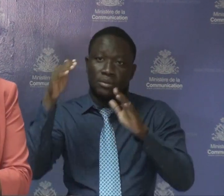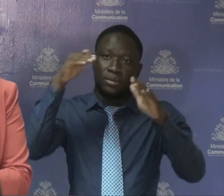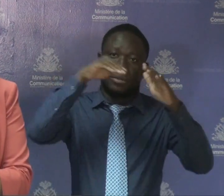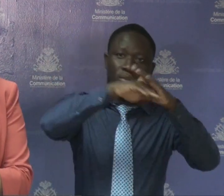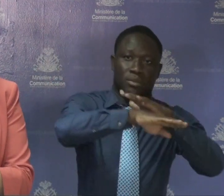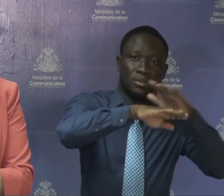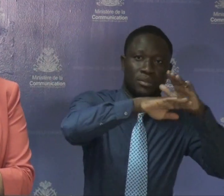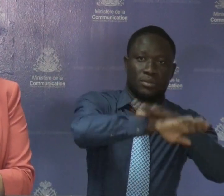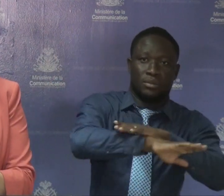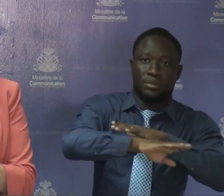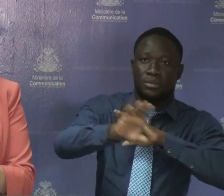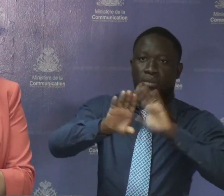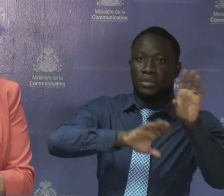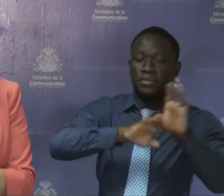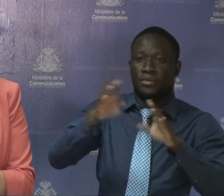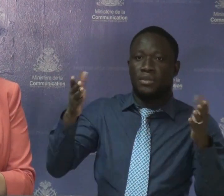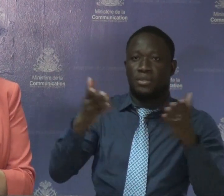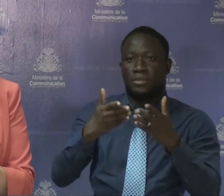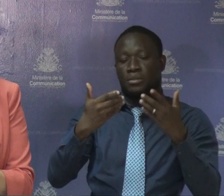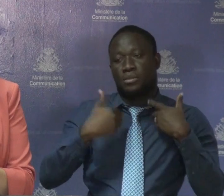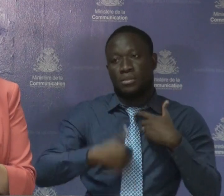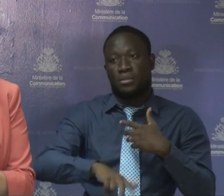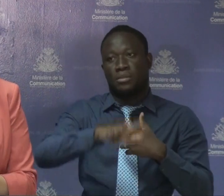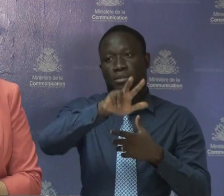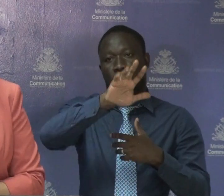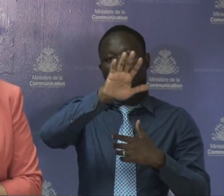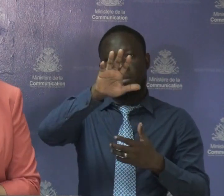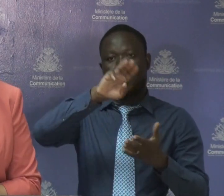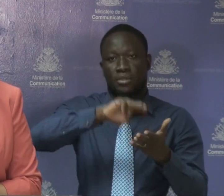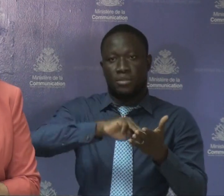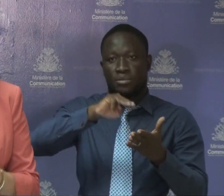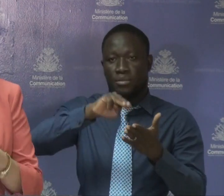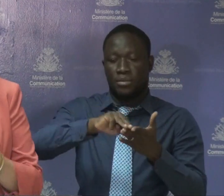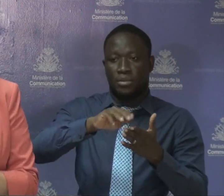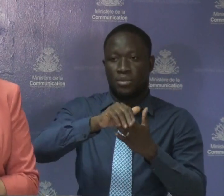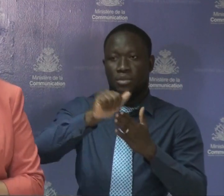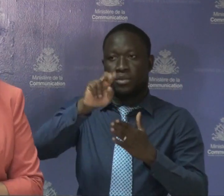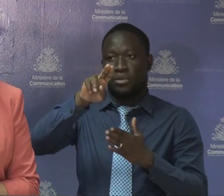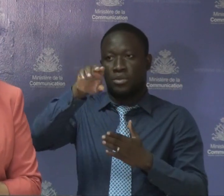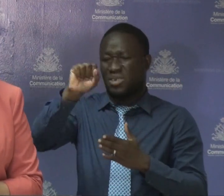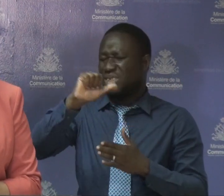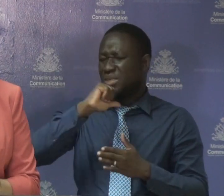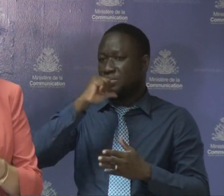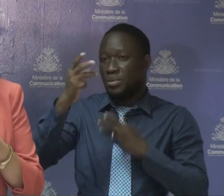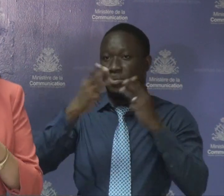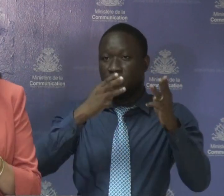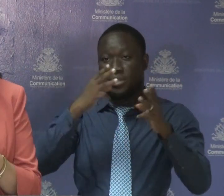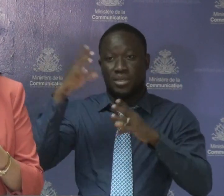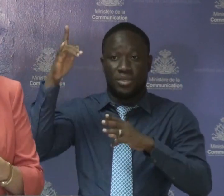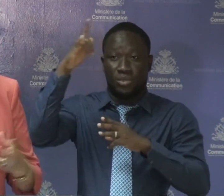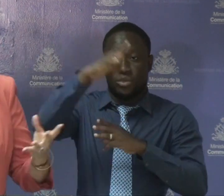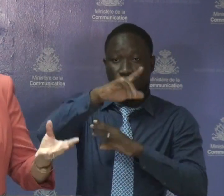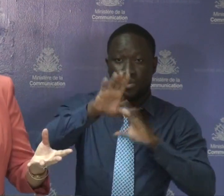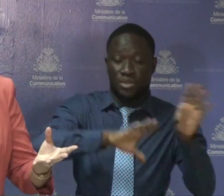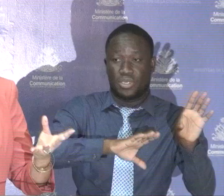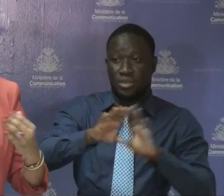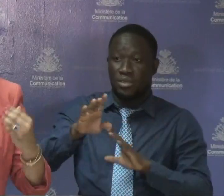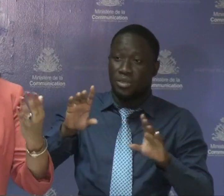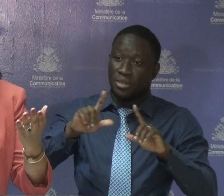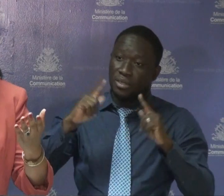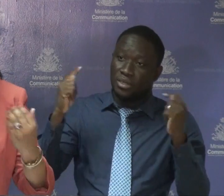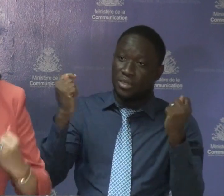faire dans secteur là équivaut à près de 35 millions de dollars américains. C'est pas ministère touriste qui appelle, c'est vrai maximum